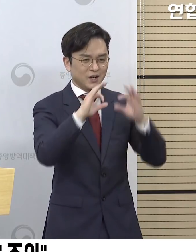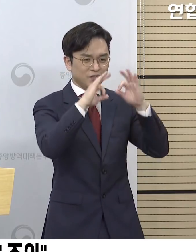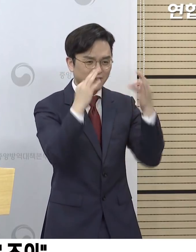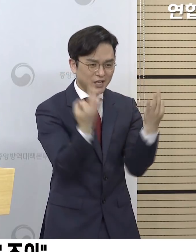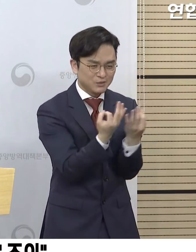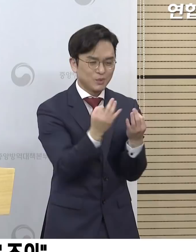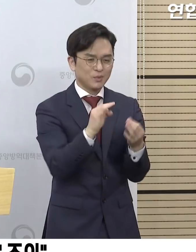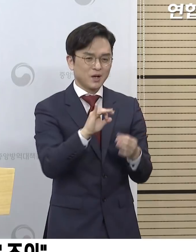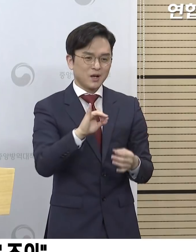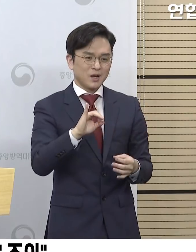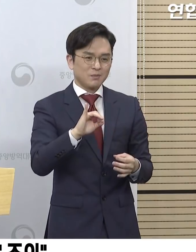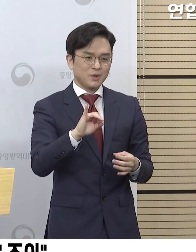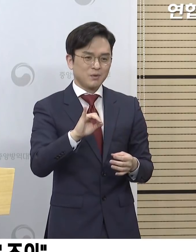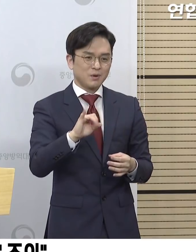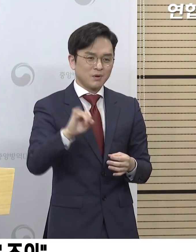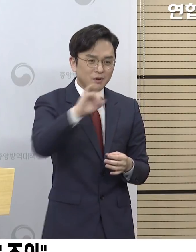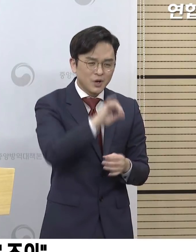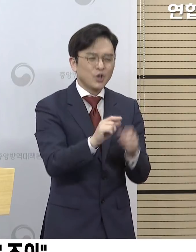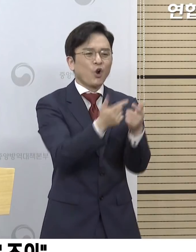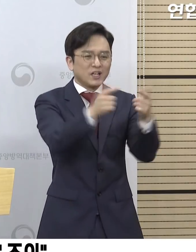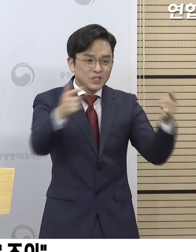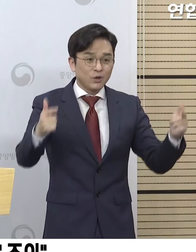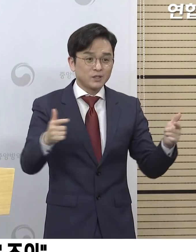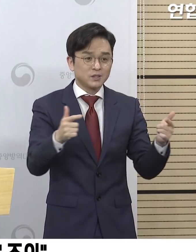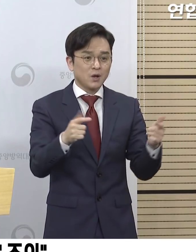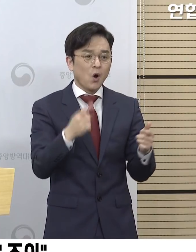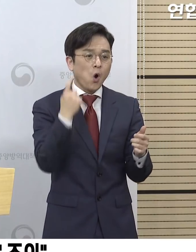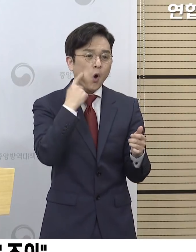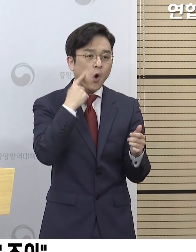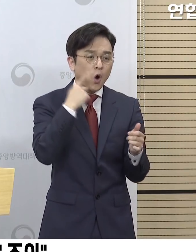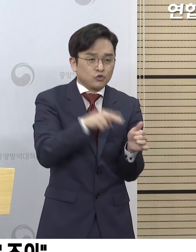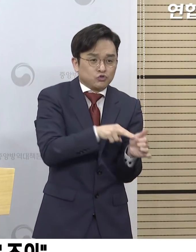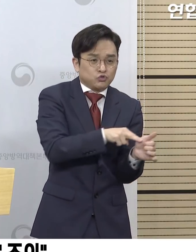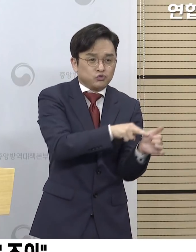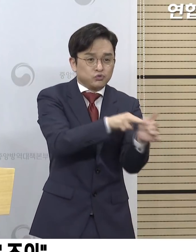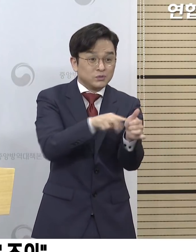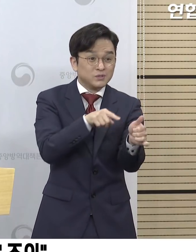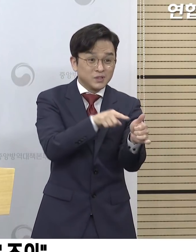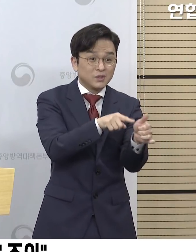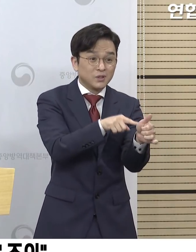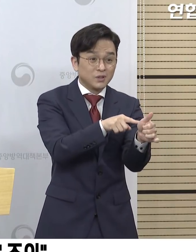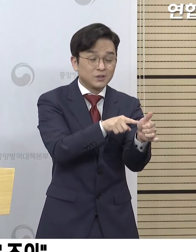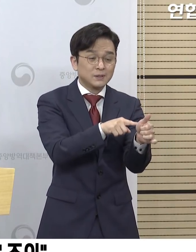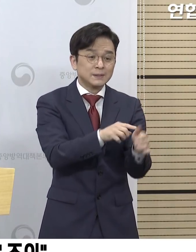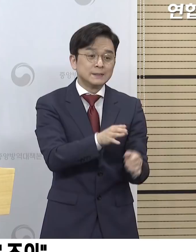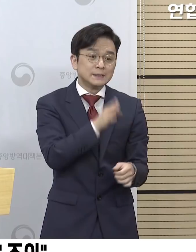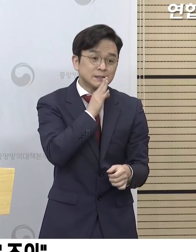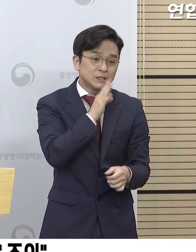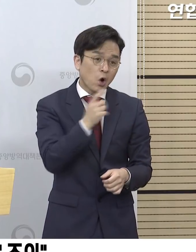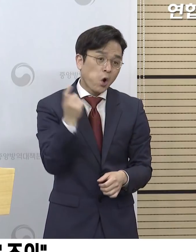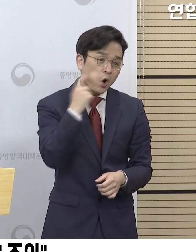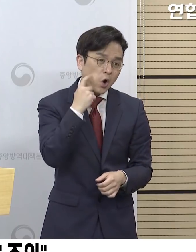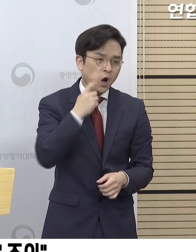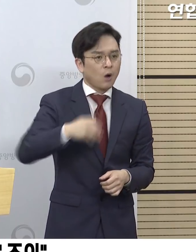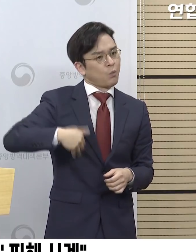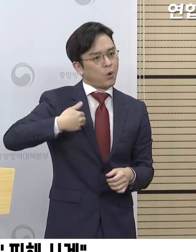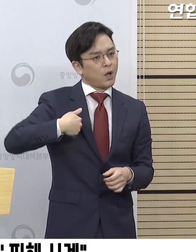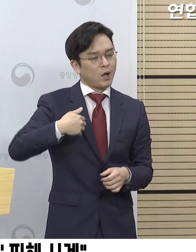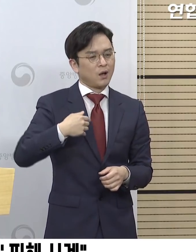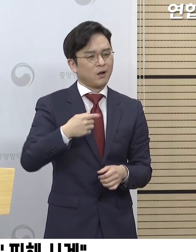언론 매체에서 제공하는 정보의 출처가 신뢰할 수 있는지에 대해서 확인하는 순간이 매우